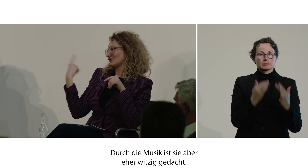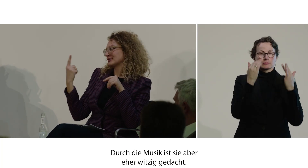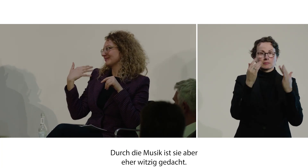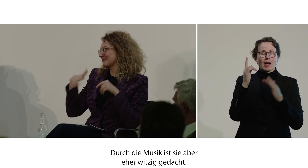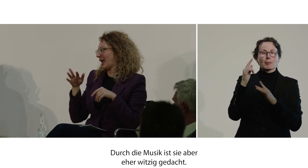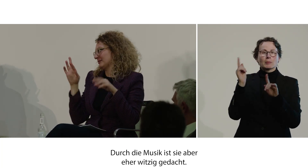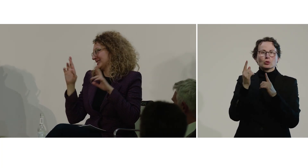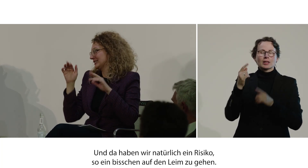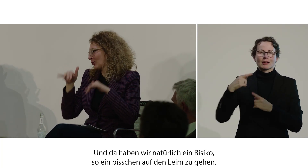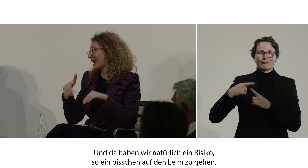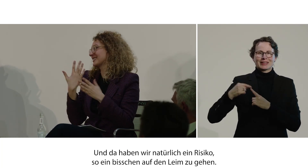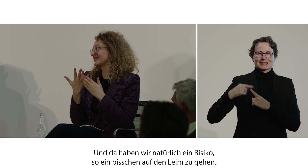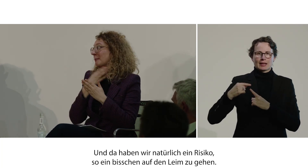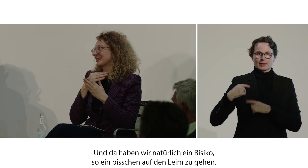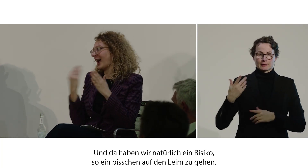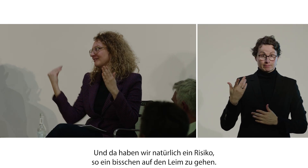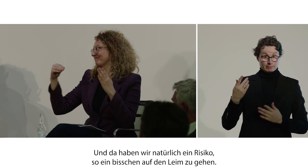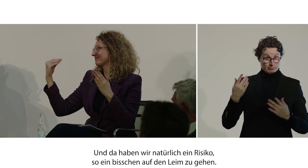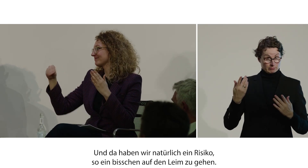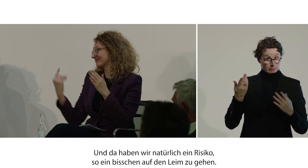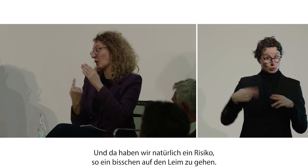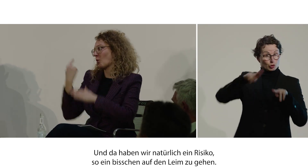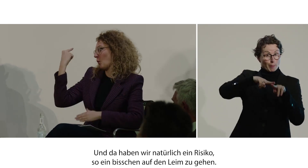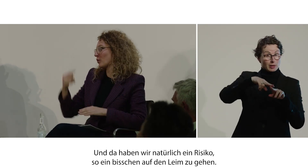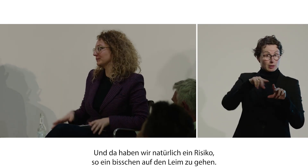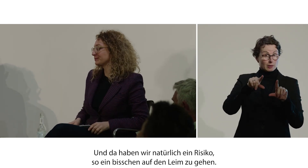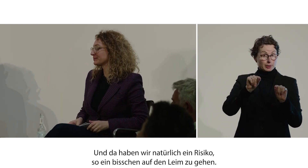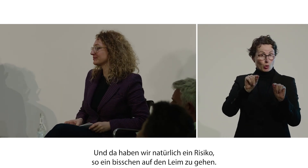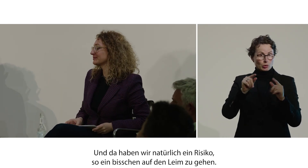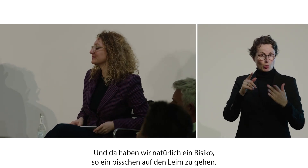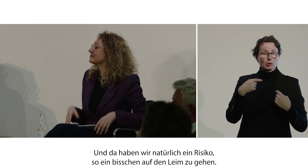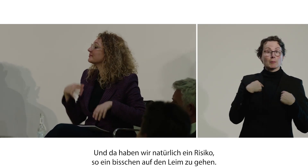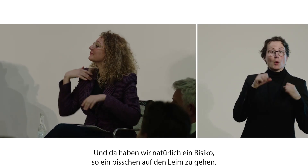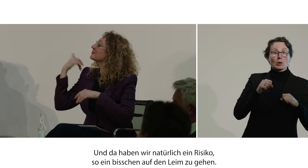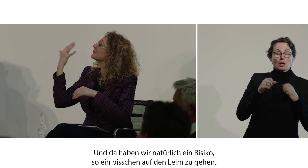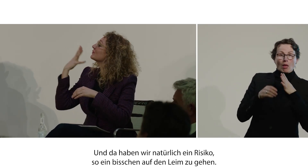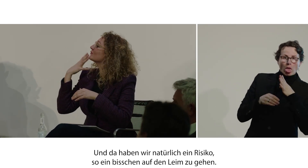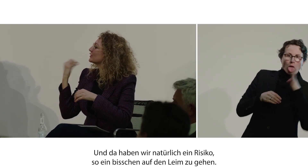witzig gedacht. Und da haben wir natürlich ein Risiko, so ein bisschen auf den Leim zu gehen.